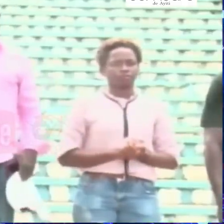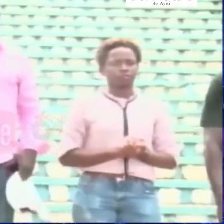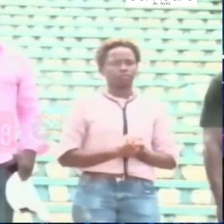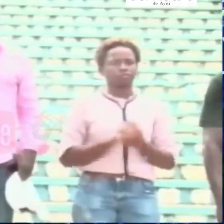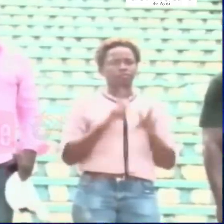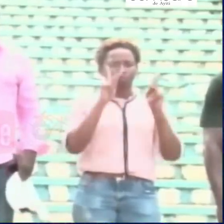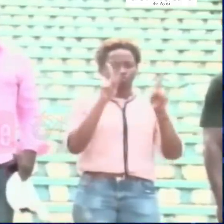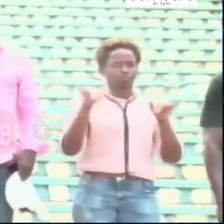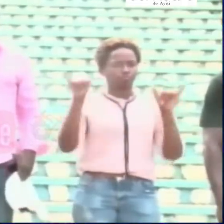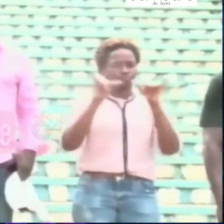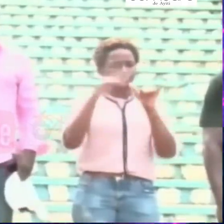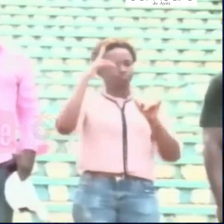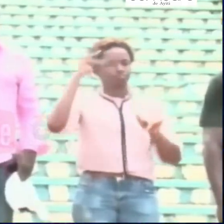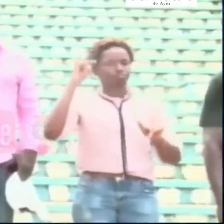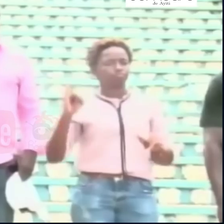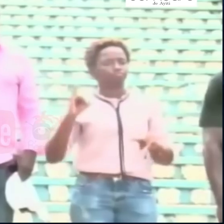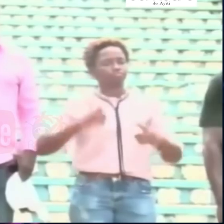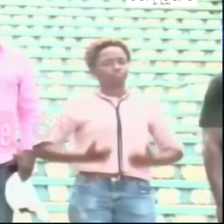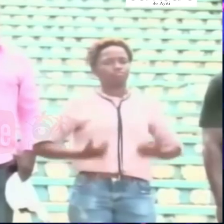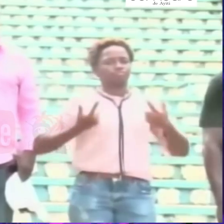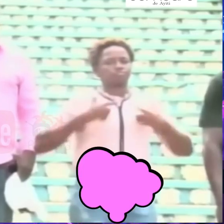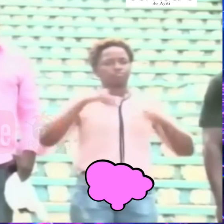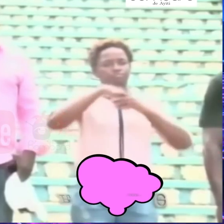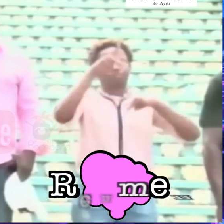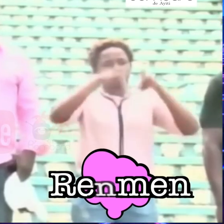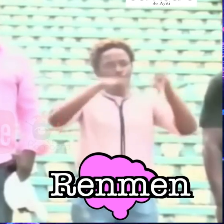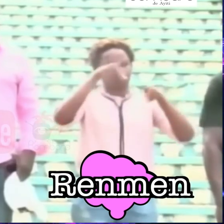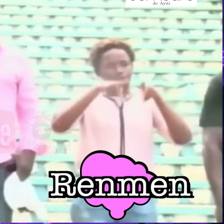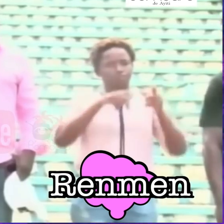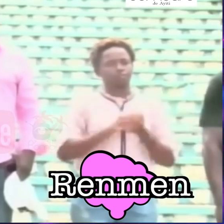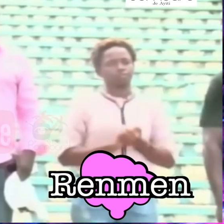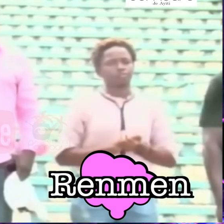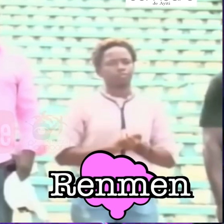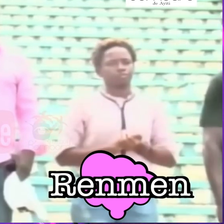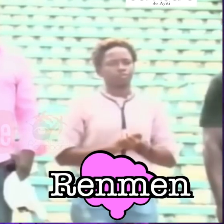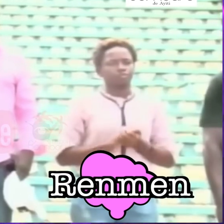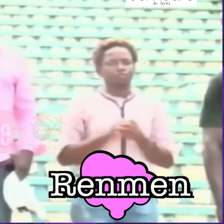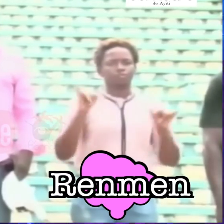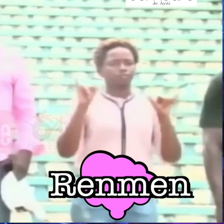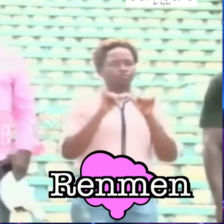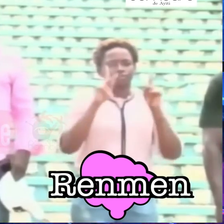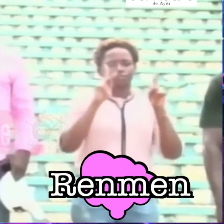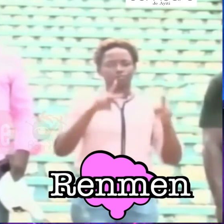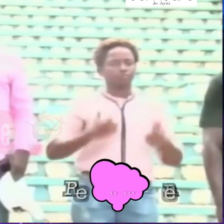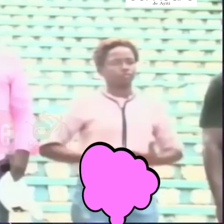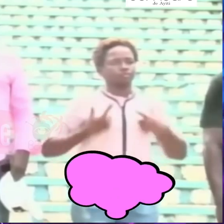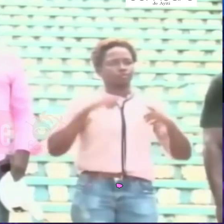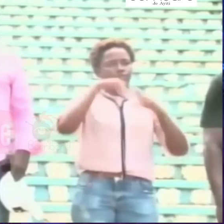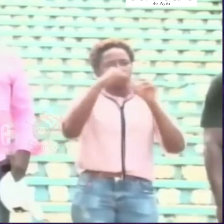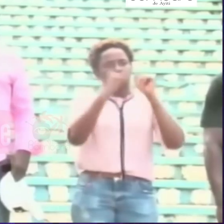c'est des mounsayo même avec haïtiens qui vivent dans Port-au-Prince. Des mounsayo même j'ai haïtiens qui vivent dans